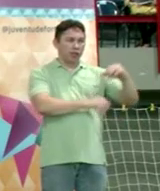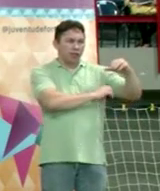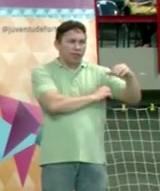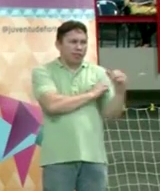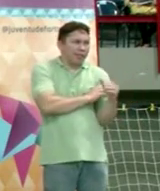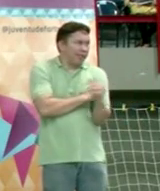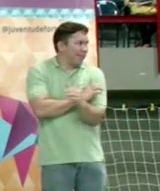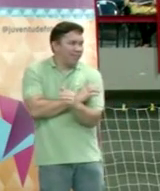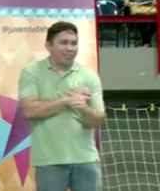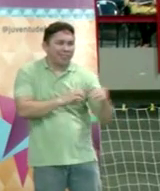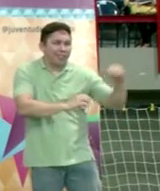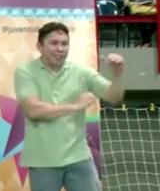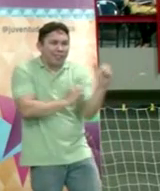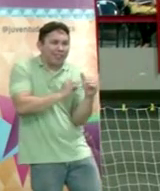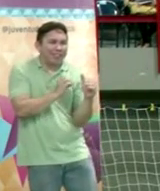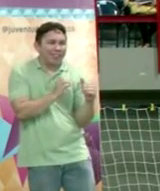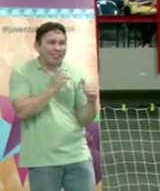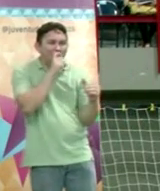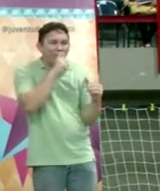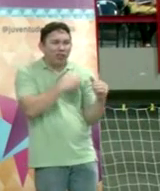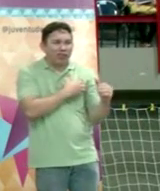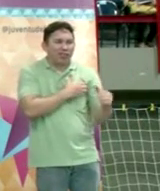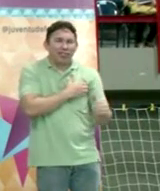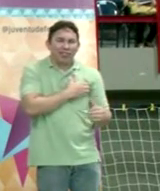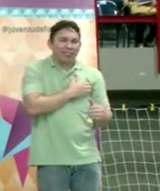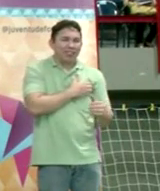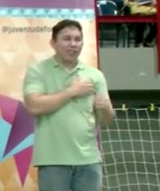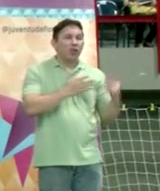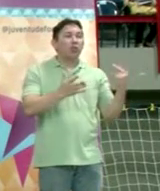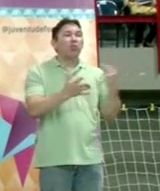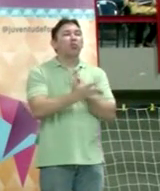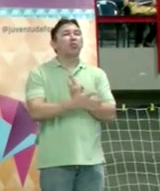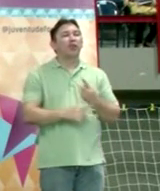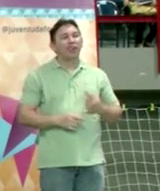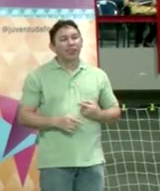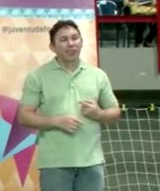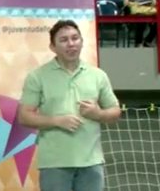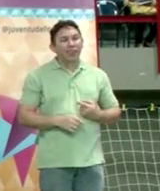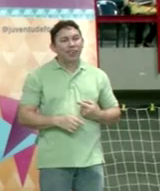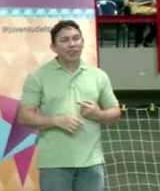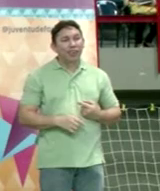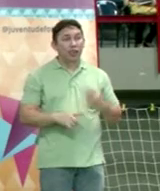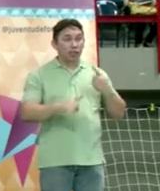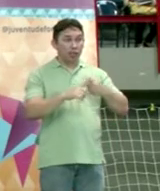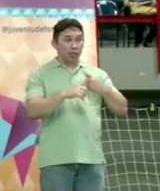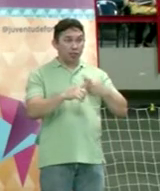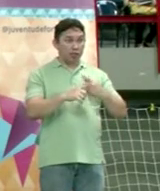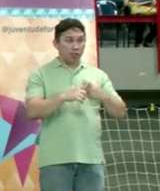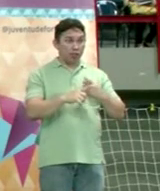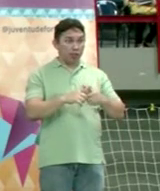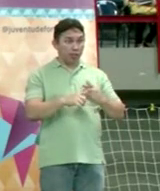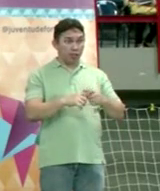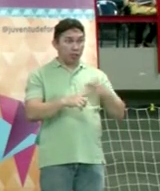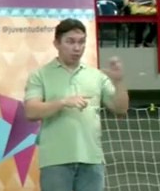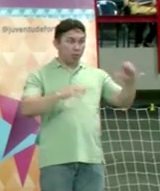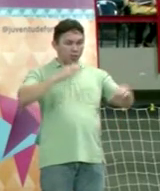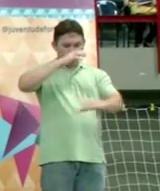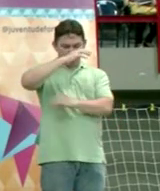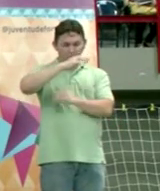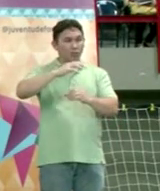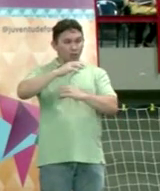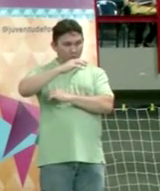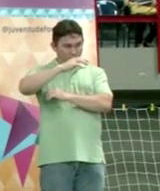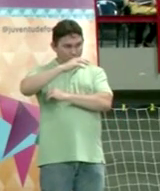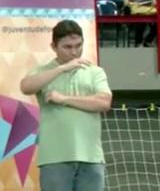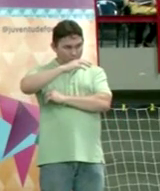o sovaco, porque eu sinto um friozinho. Mas isso ocorre por quê? Isso ocorre porque no caso do teu produto,